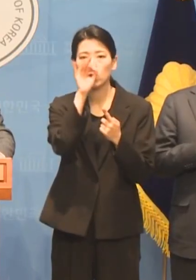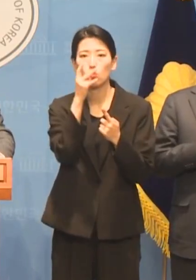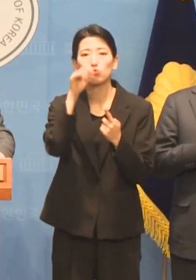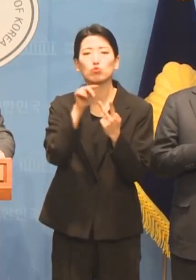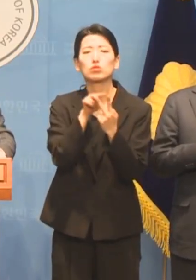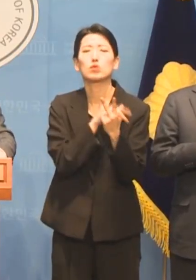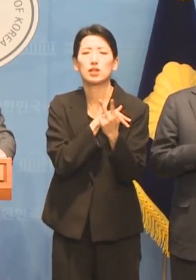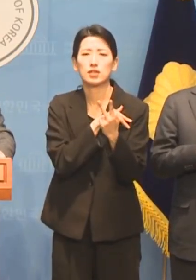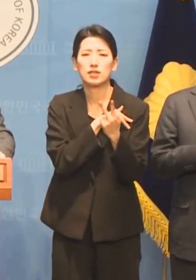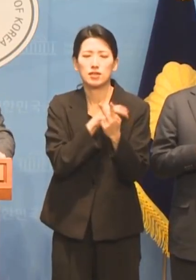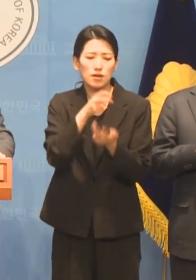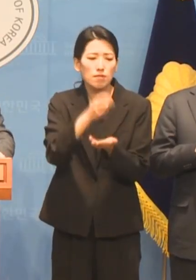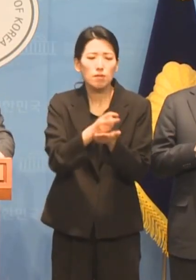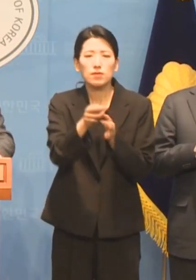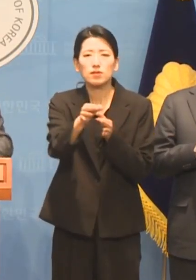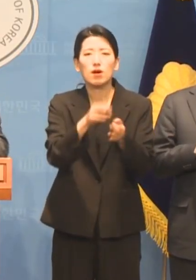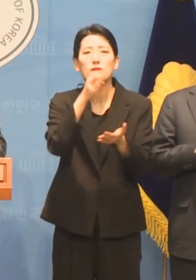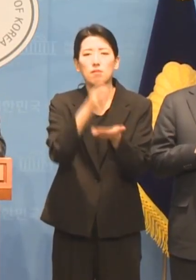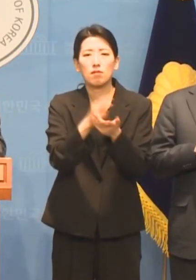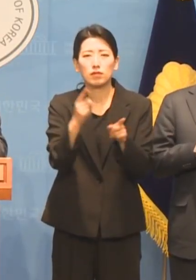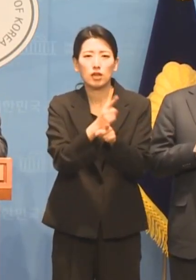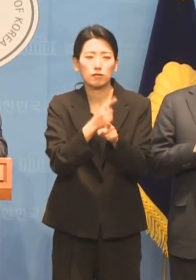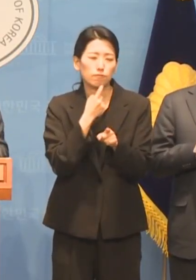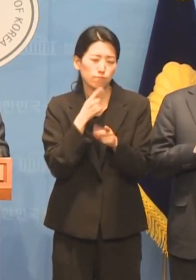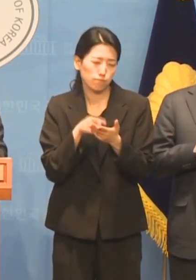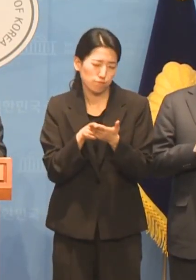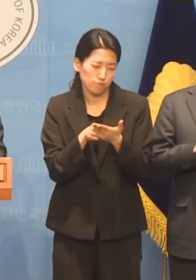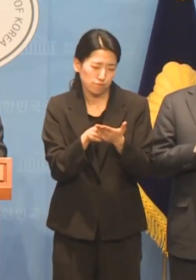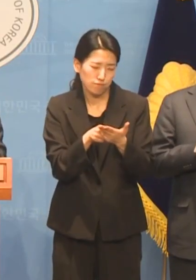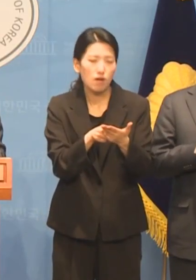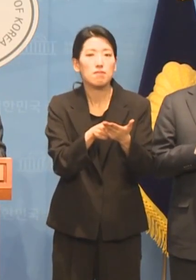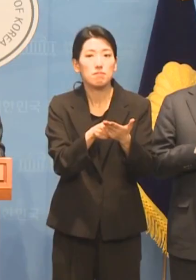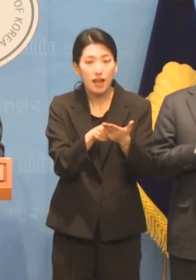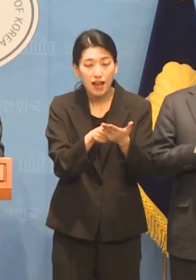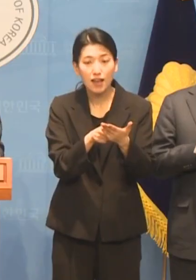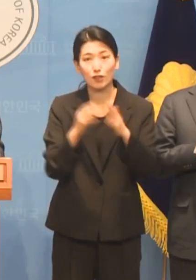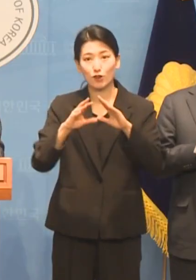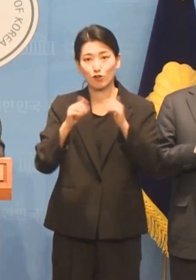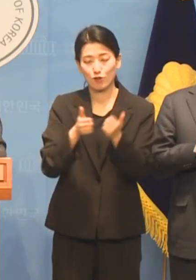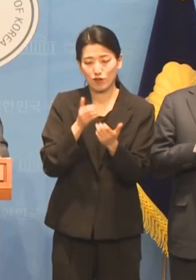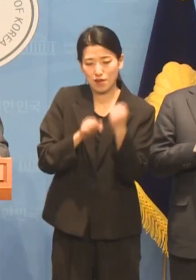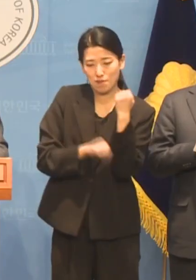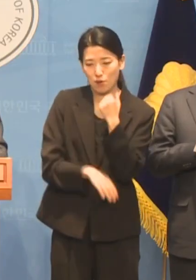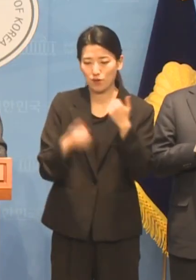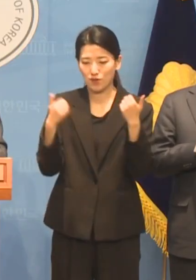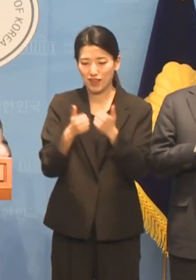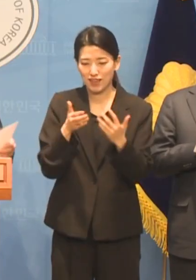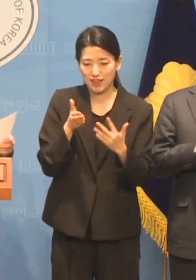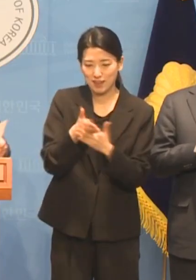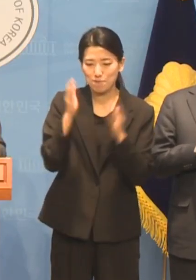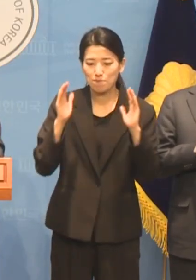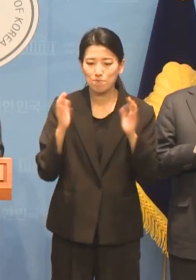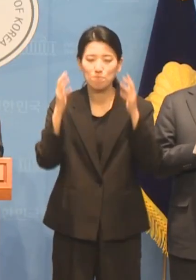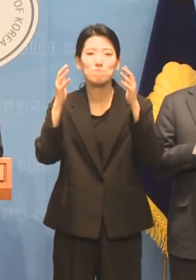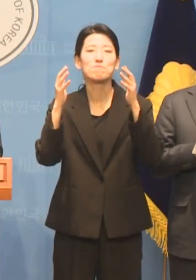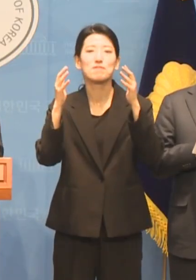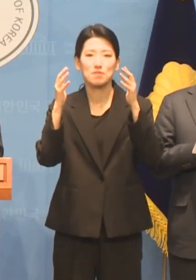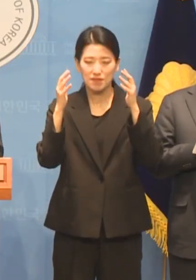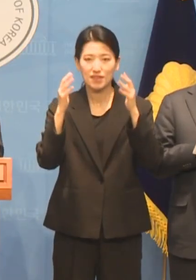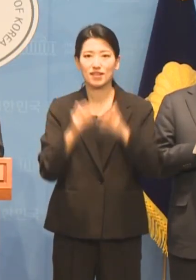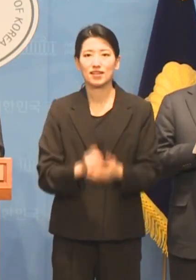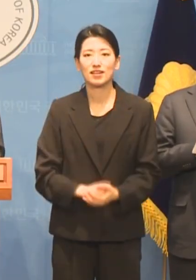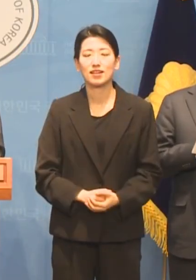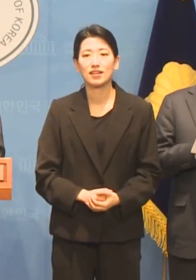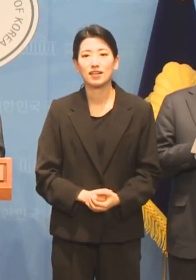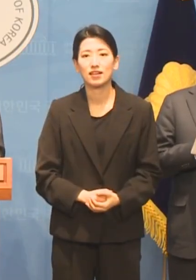이야기가 있었고요. 그 이후에 국회 본회의를 통과했습니다. 최근에 이